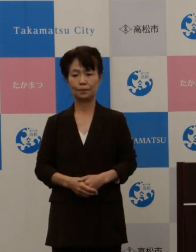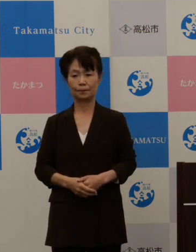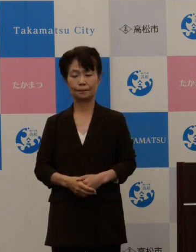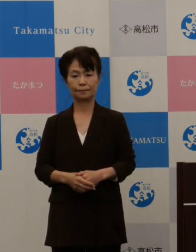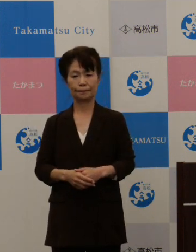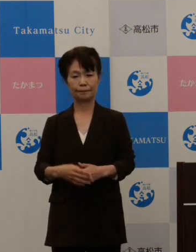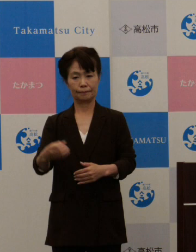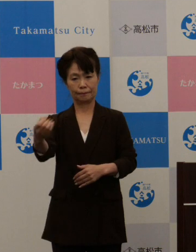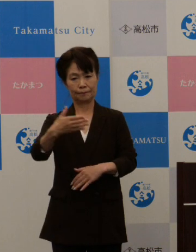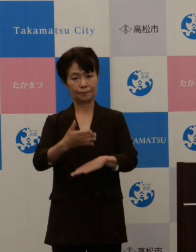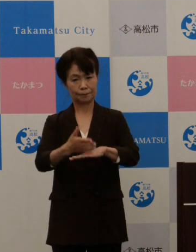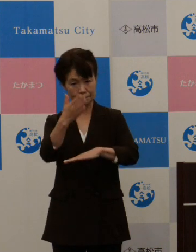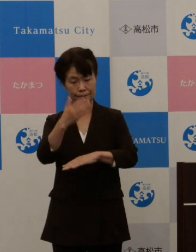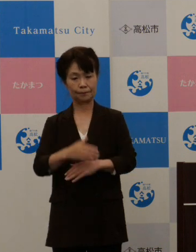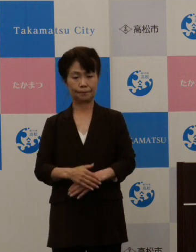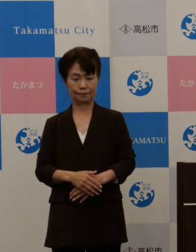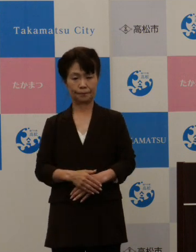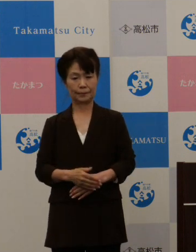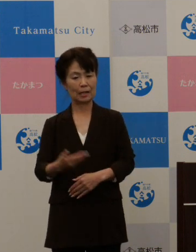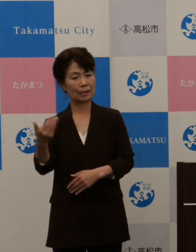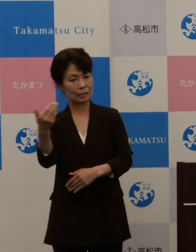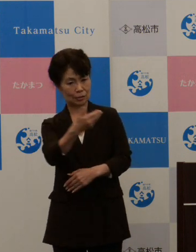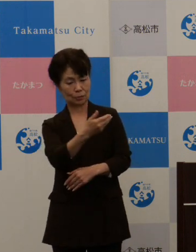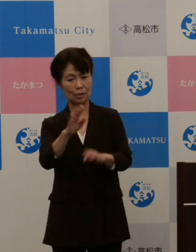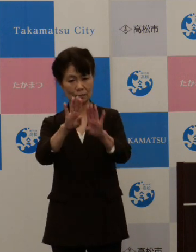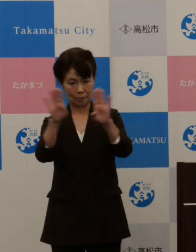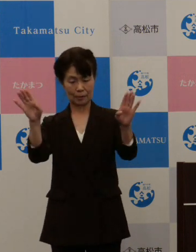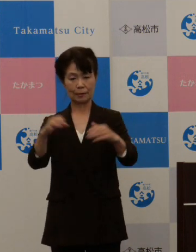ありがとうございました。それでは感謝質問に移ります。